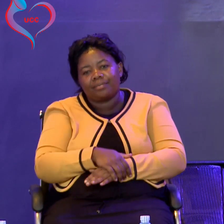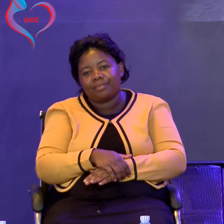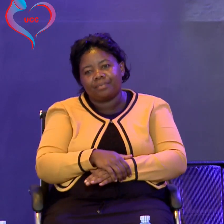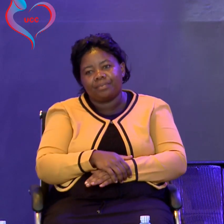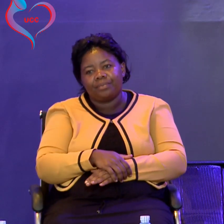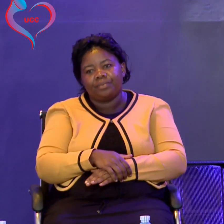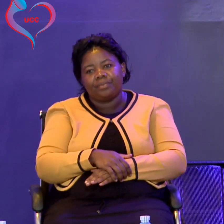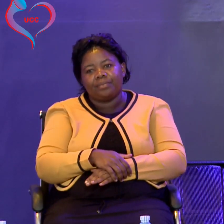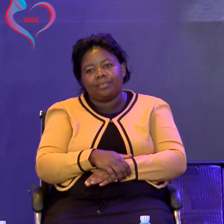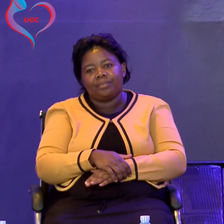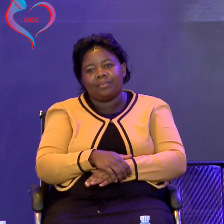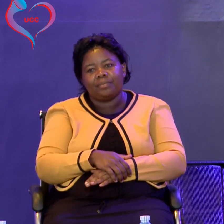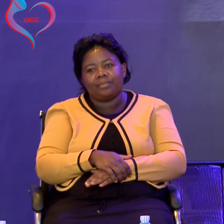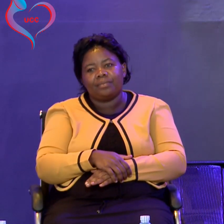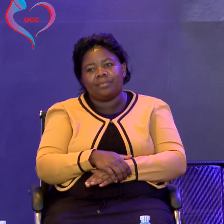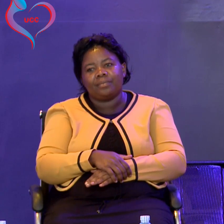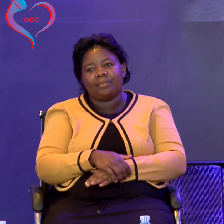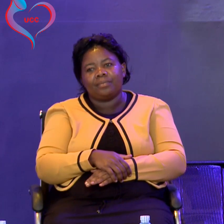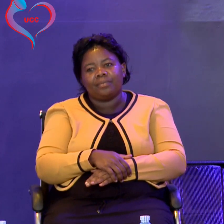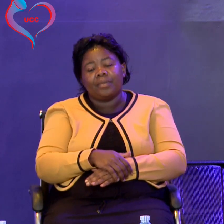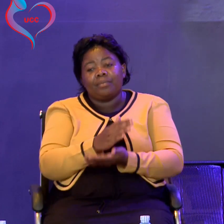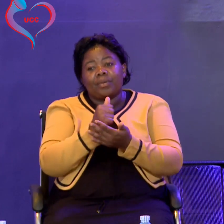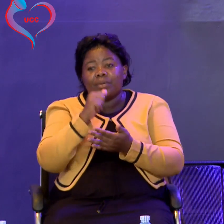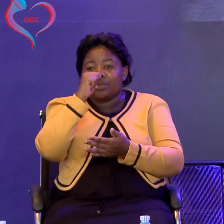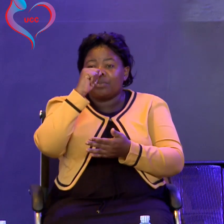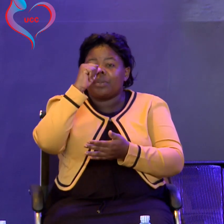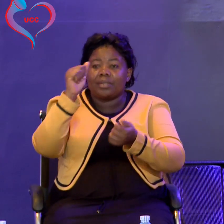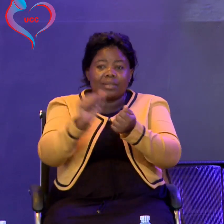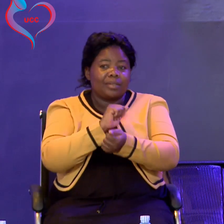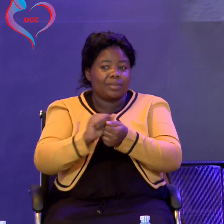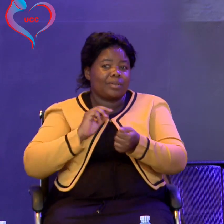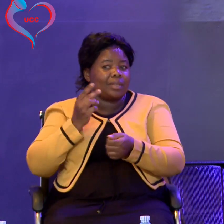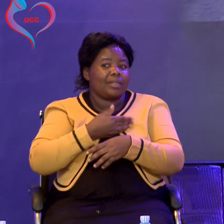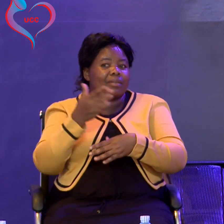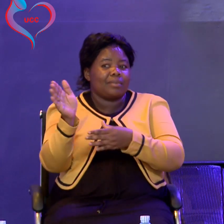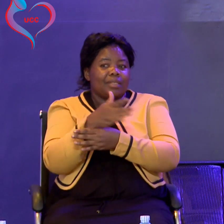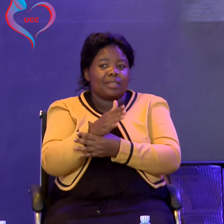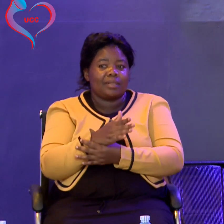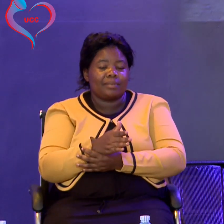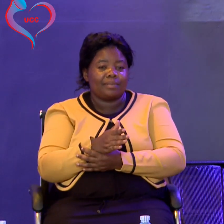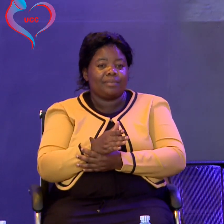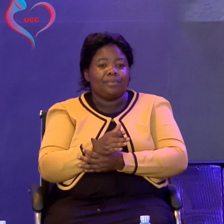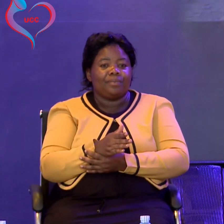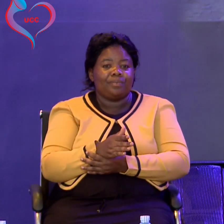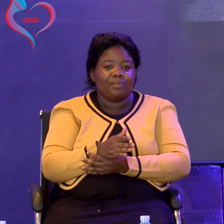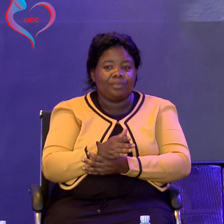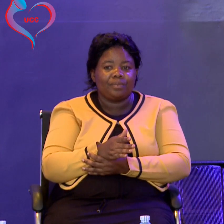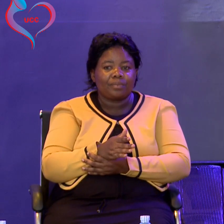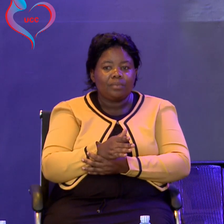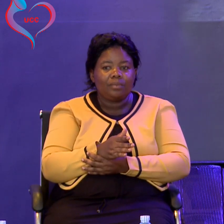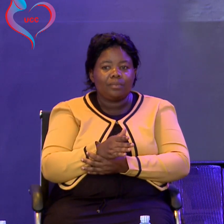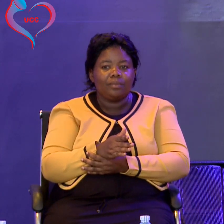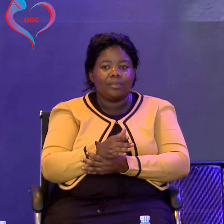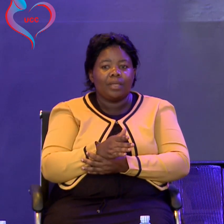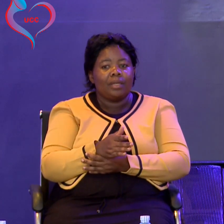nze. Amalala gali mu kutusuula ng'abaweereza. Pride is putting us down as a church. Walo terekeddwa kutuuka kubanga